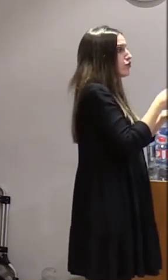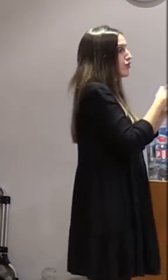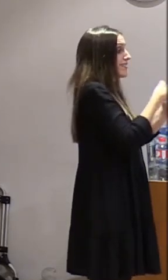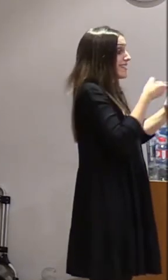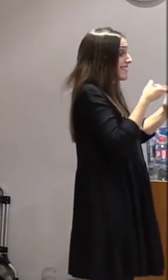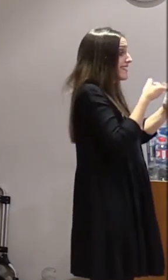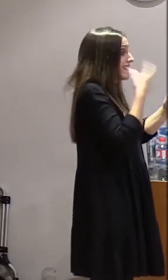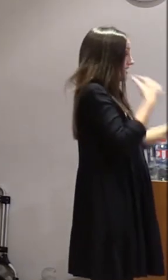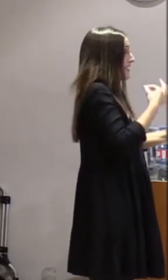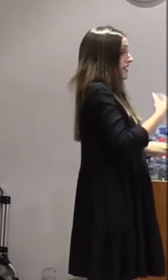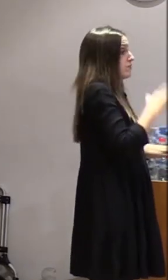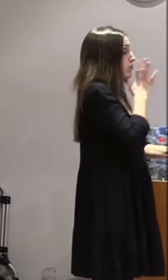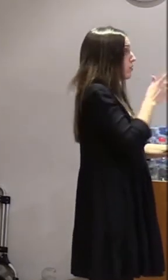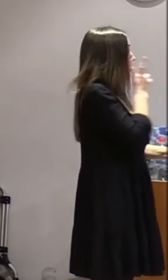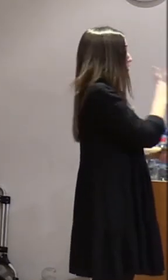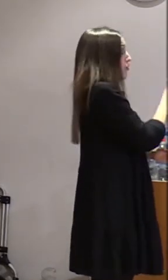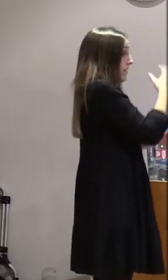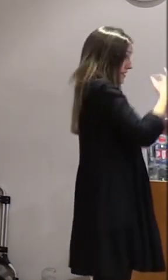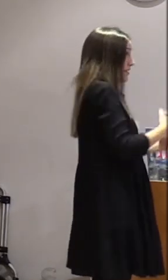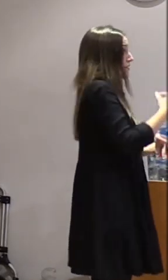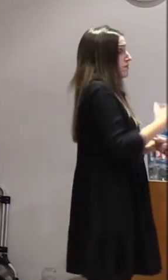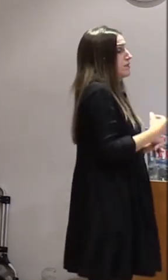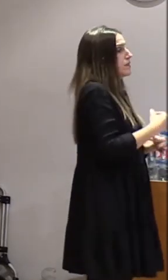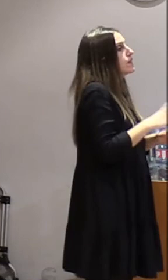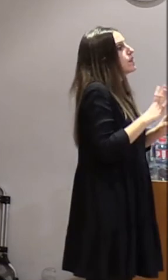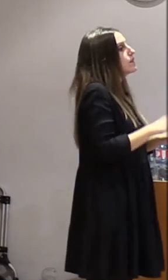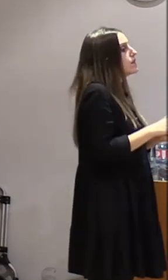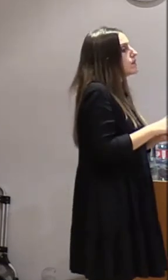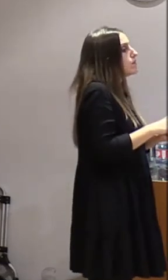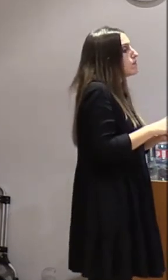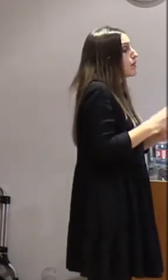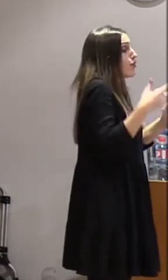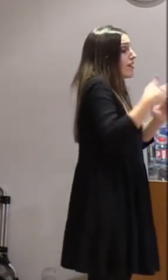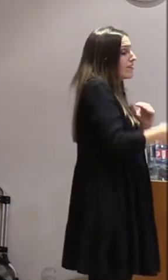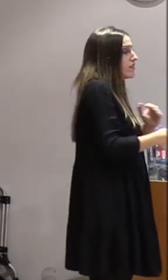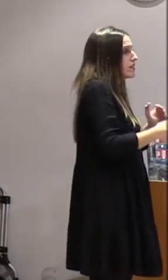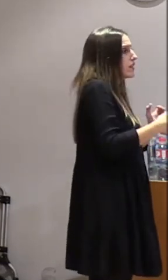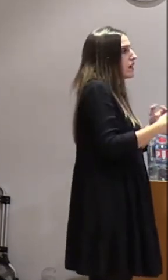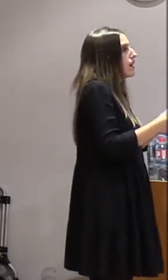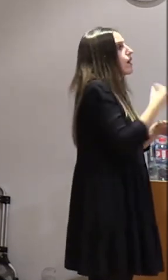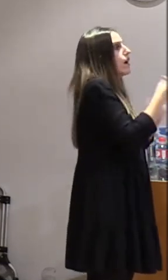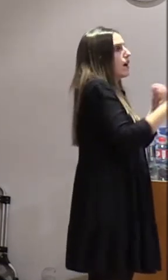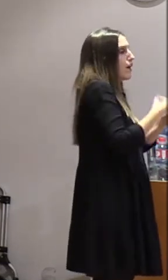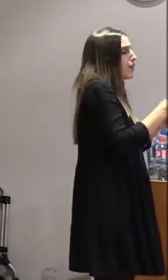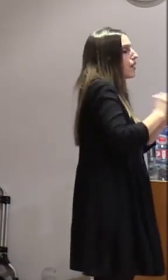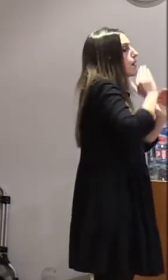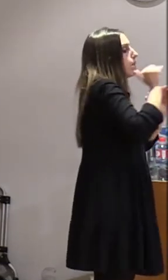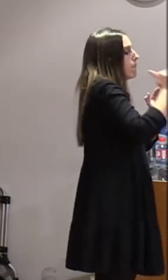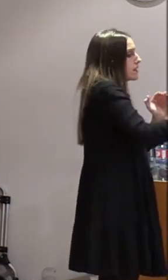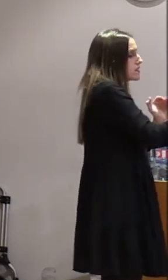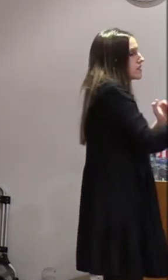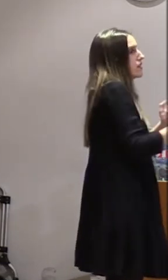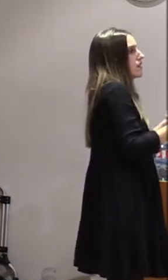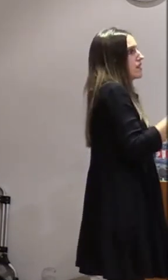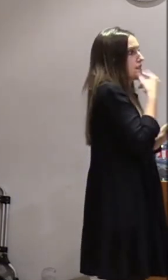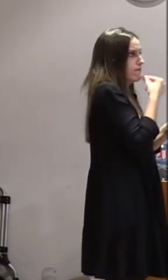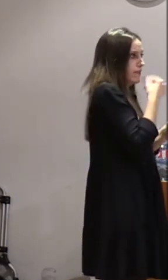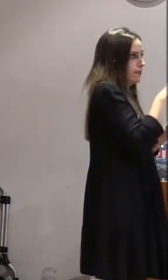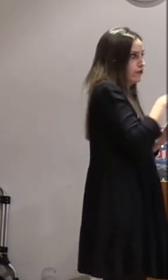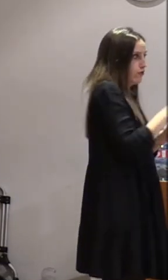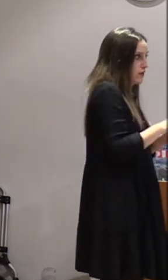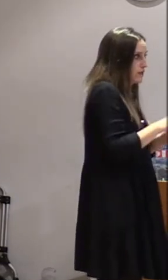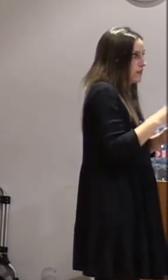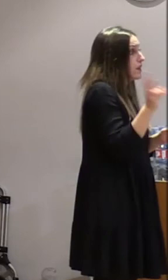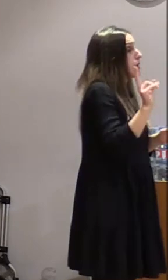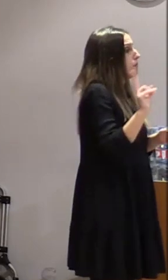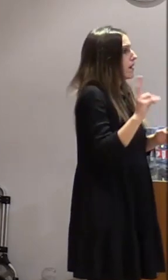a la escena, porque es lo que está viendo en realidad, pero le evita tener que hacer siempre el laborioso trabajo del paisaje, que no es fácil.